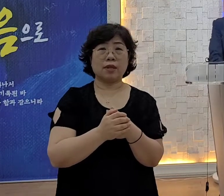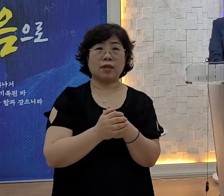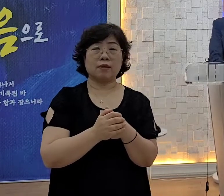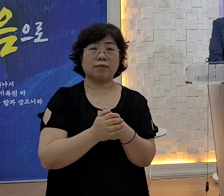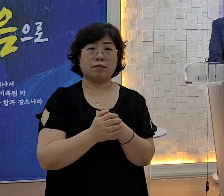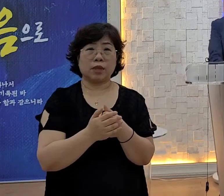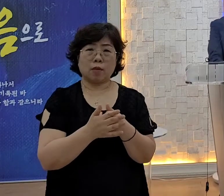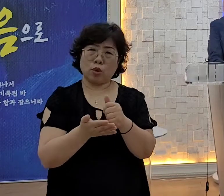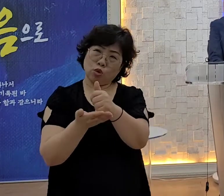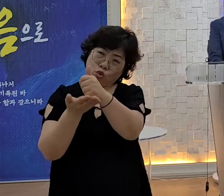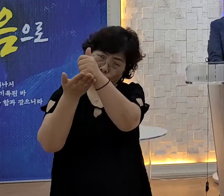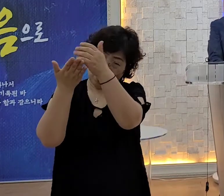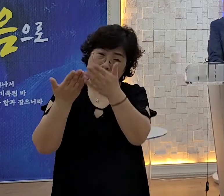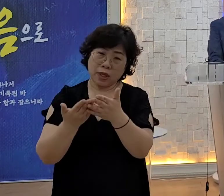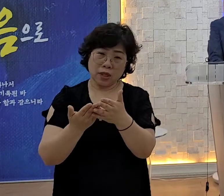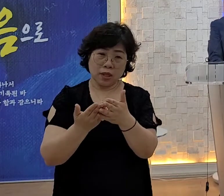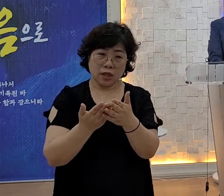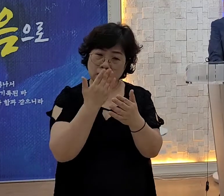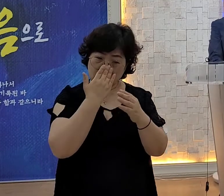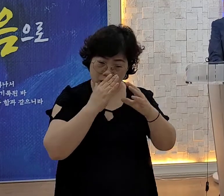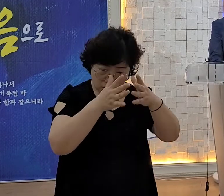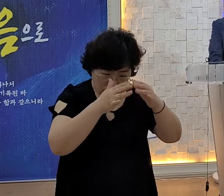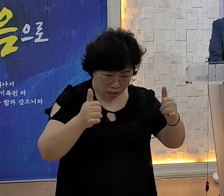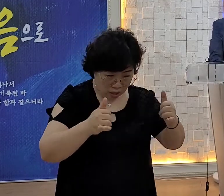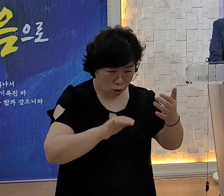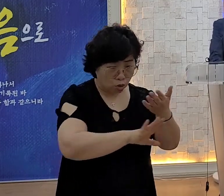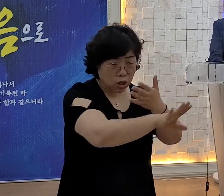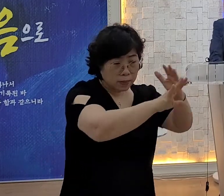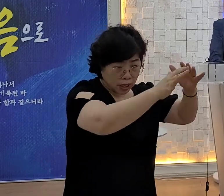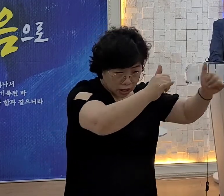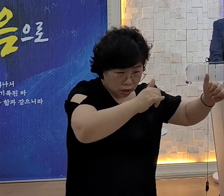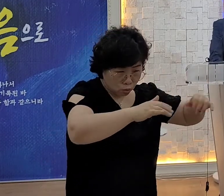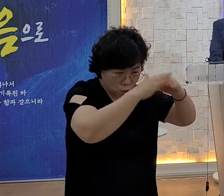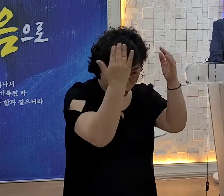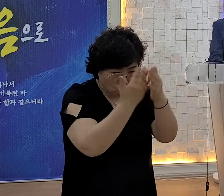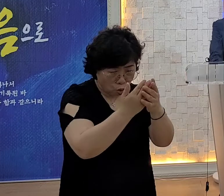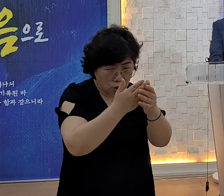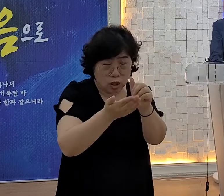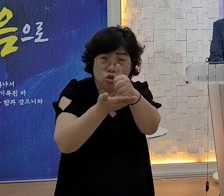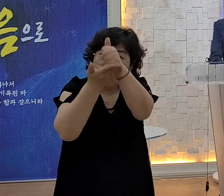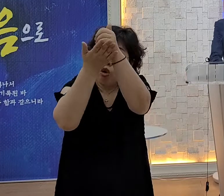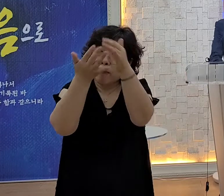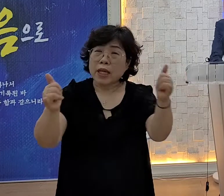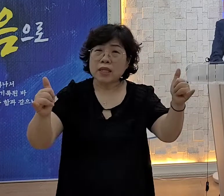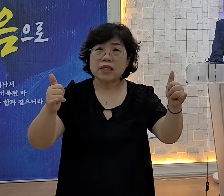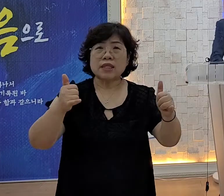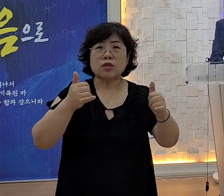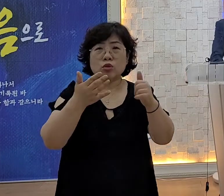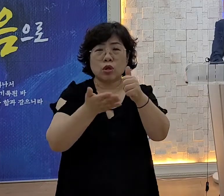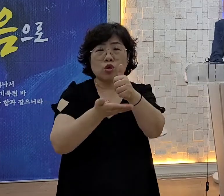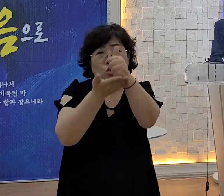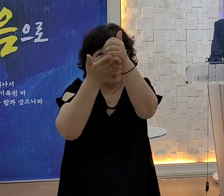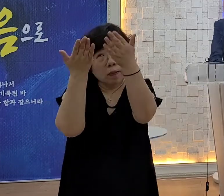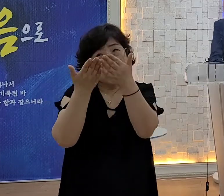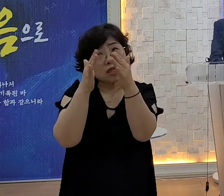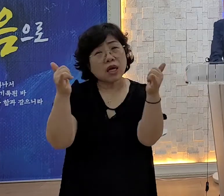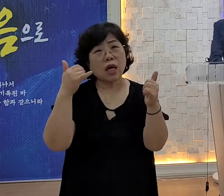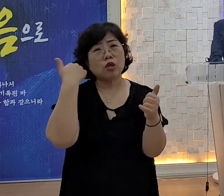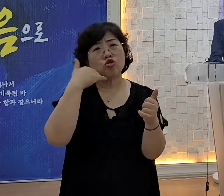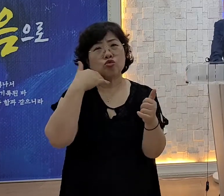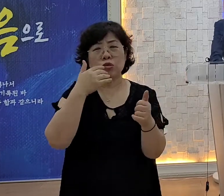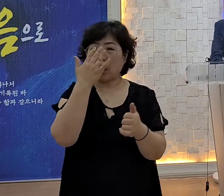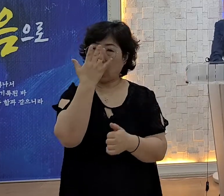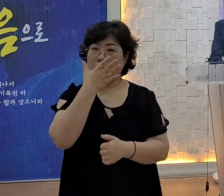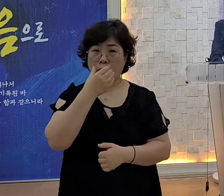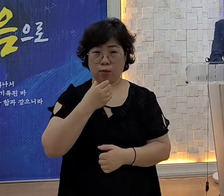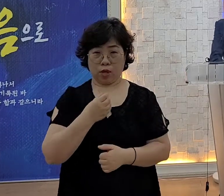그렇게 존경받는 이방인이든 유대인이든 믿음을 가진 자의 조상이 진짜 아브라함이라면 그래서